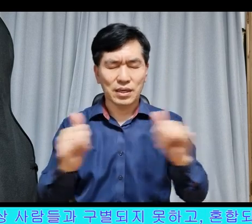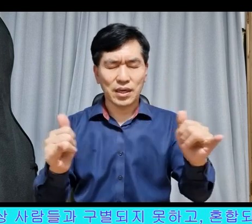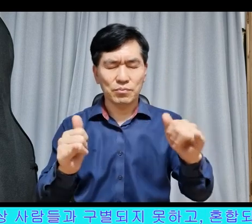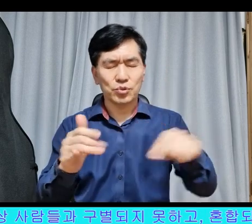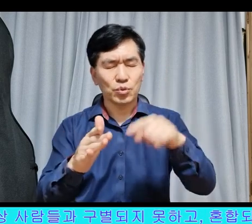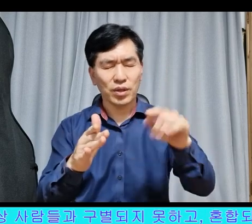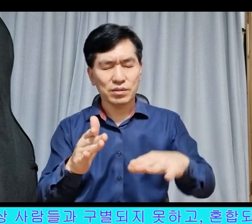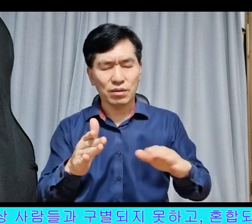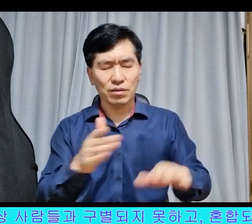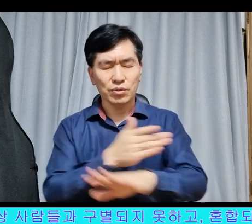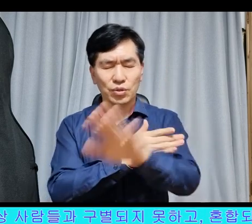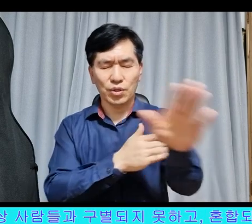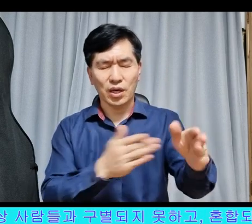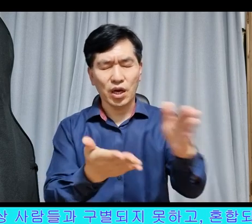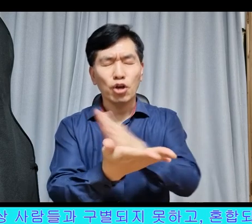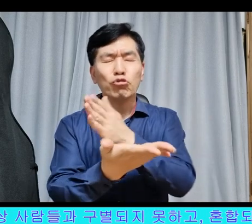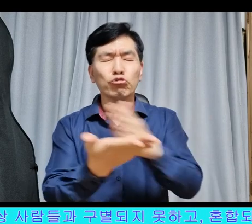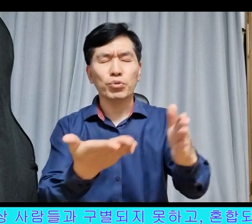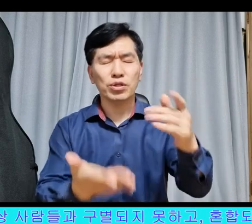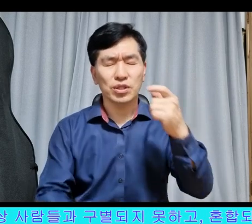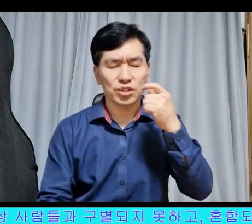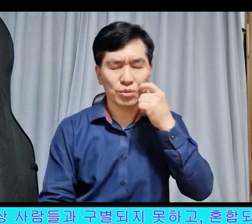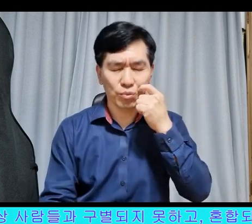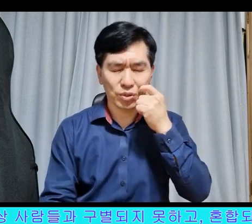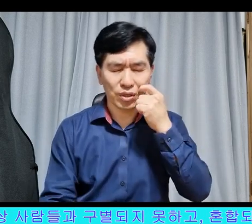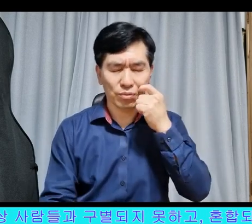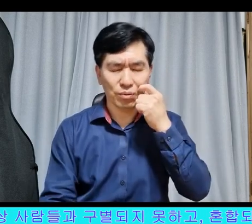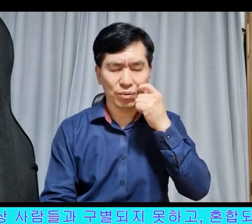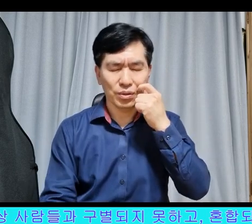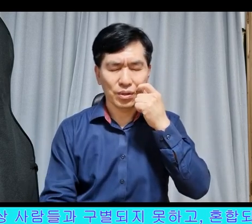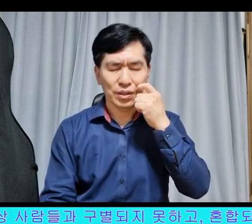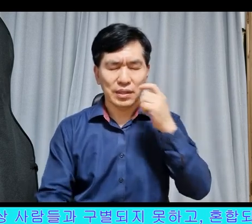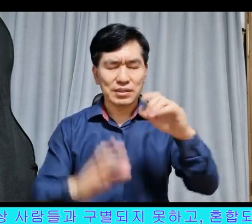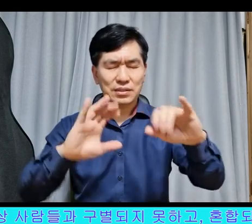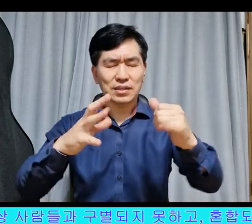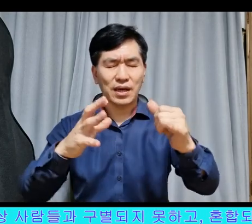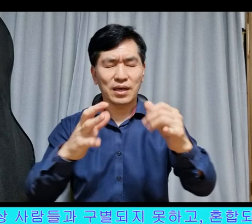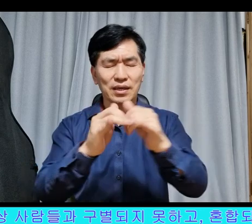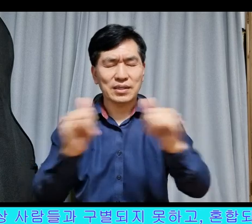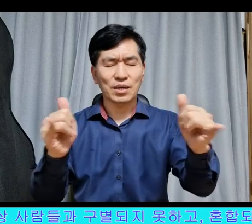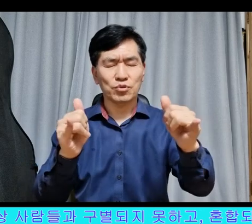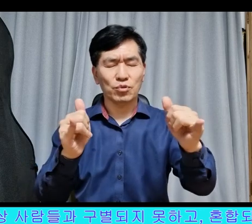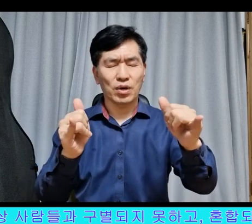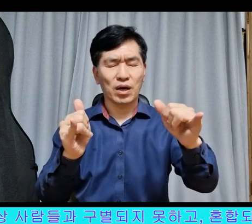사람 속에서 저희가 구별되지 못하고 세상 사람들과